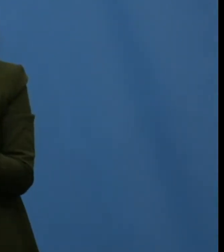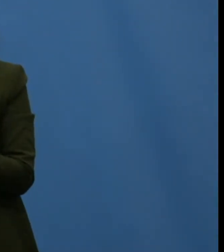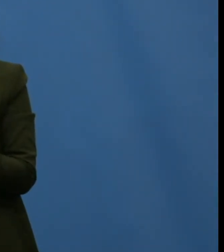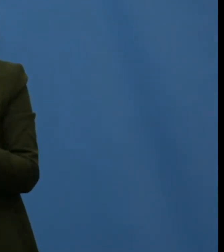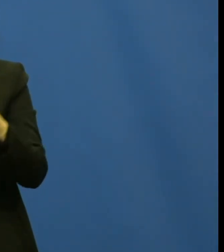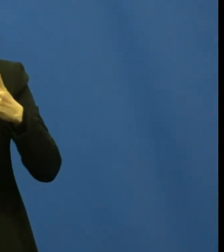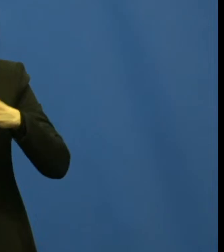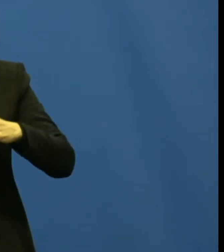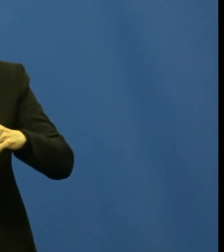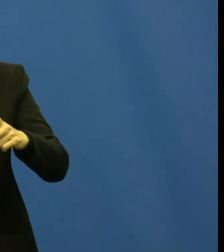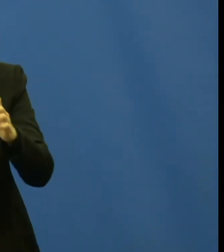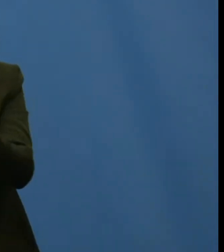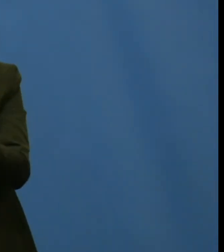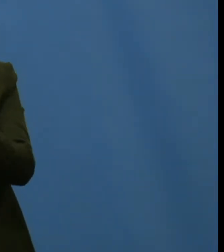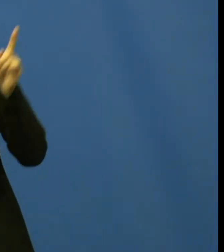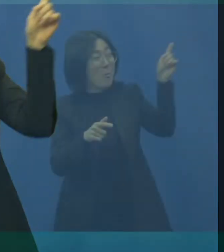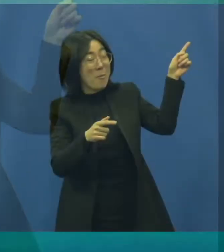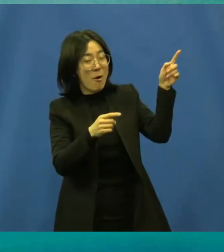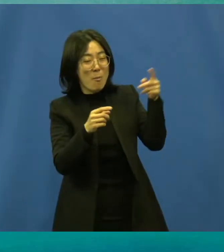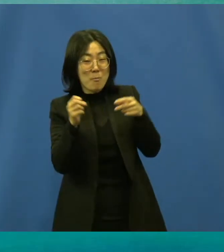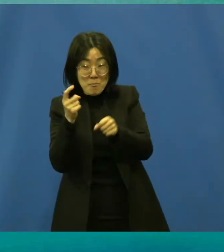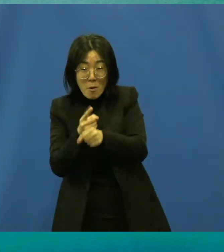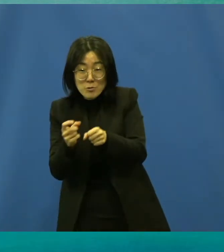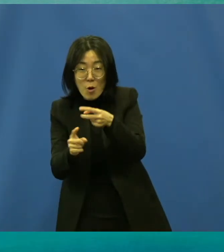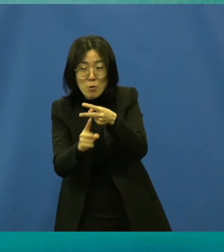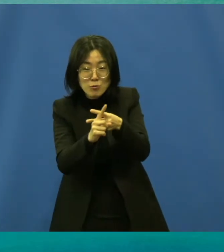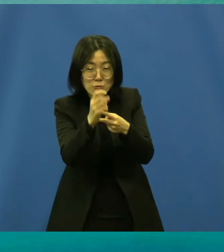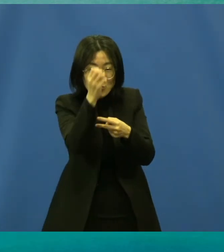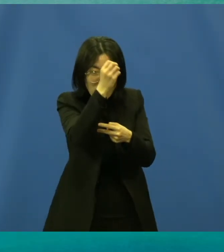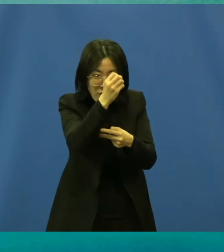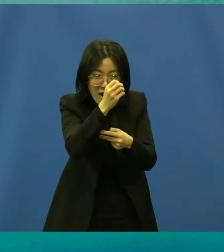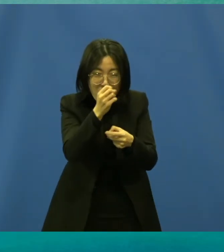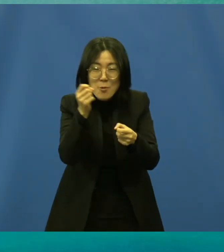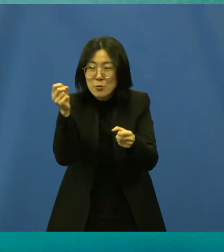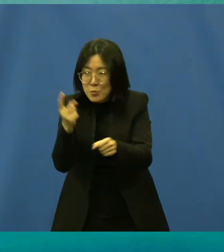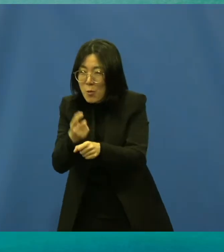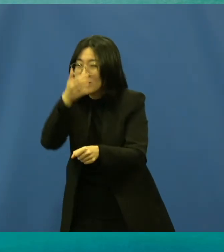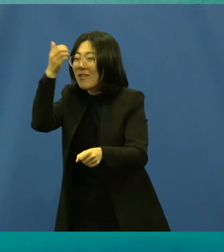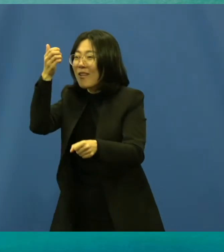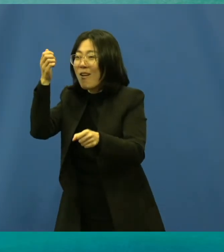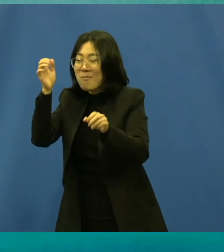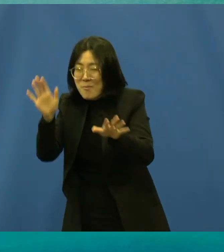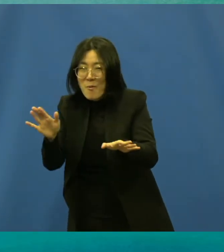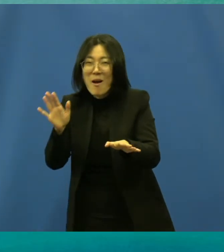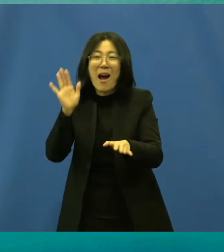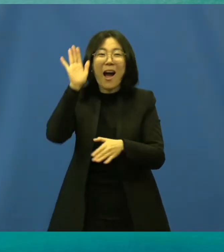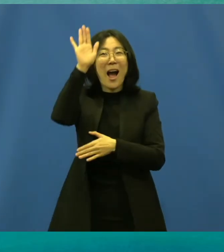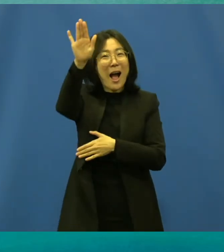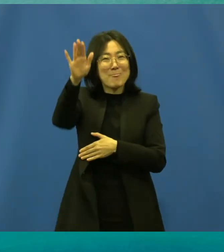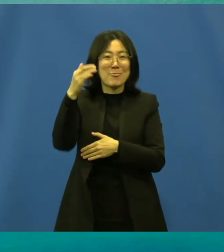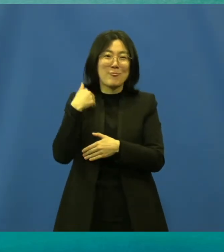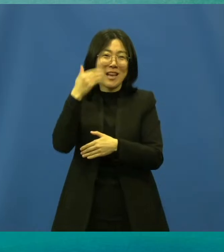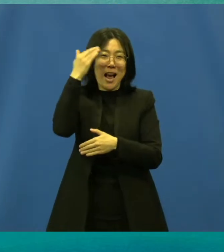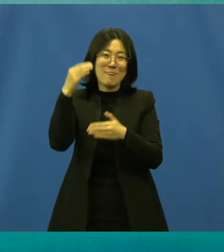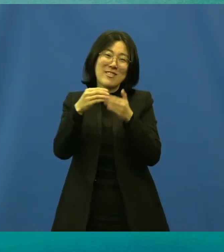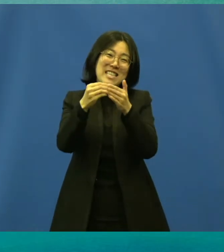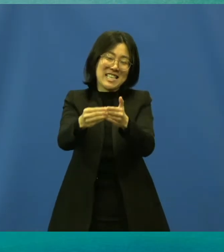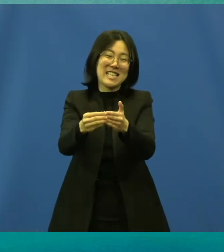이제 앞으로 이 나라를 이끌 지도자들이 나올 줄로 믿습니다. 여기 앉아 있는